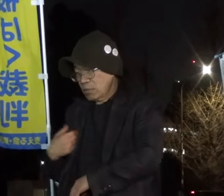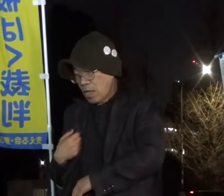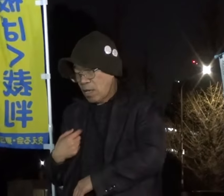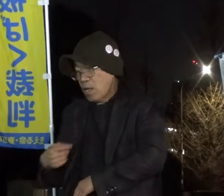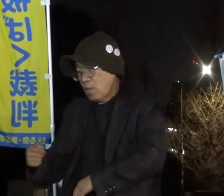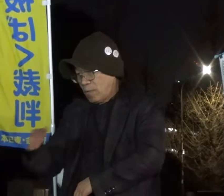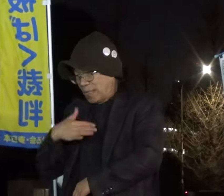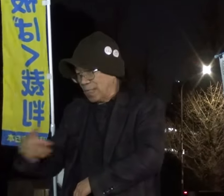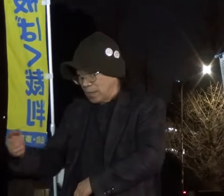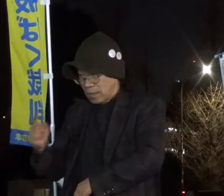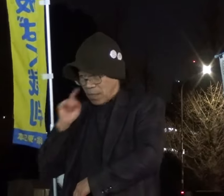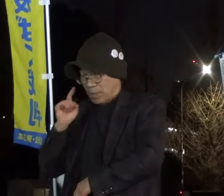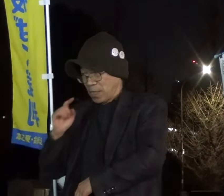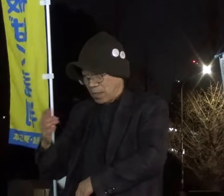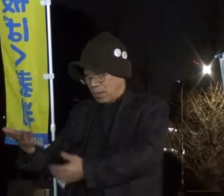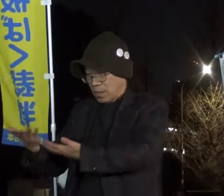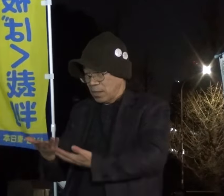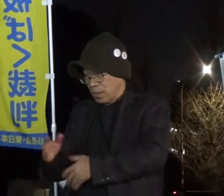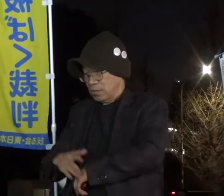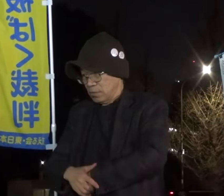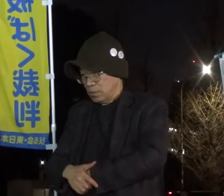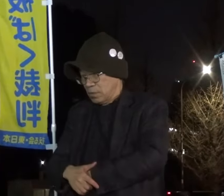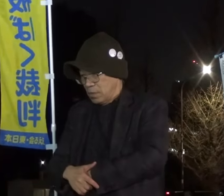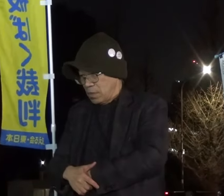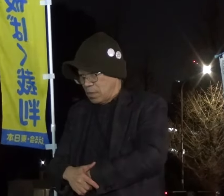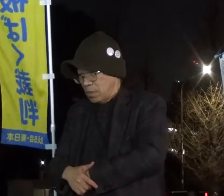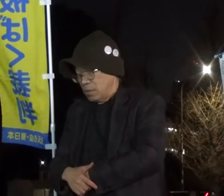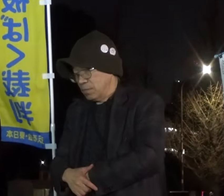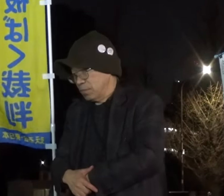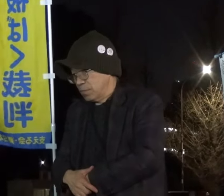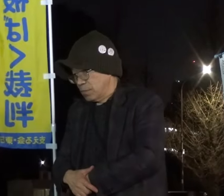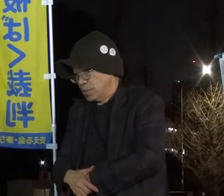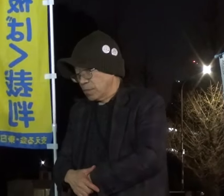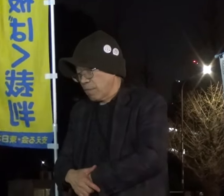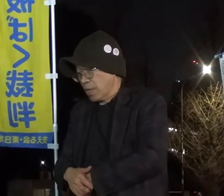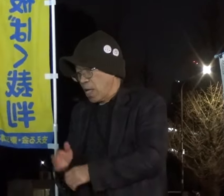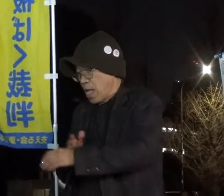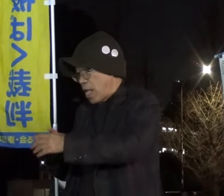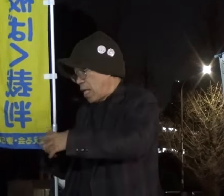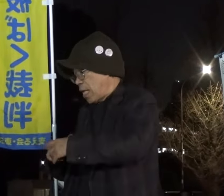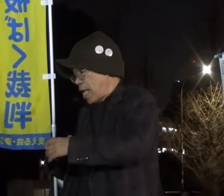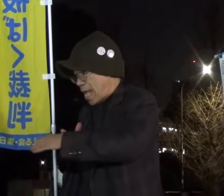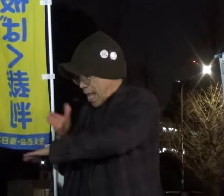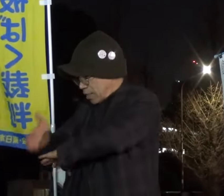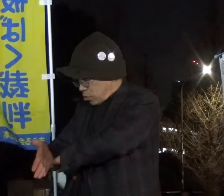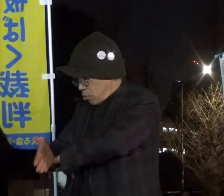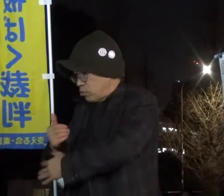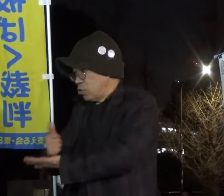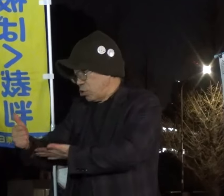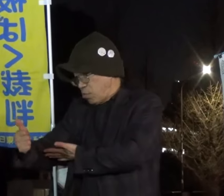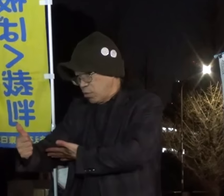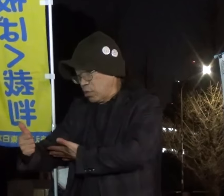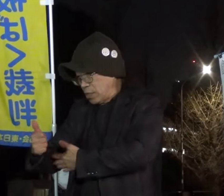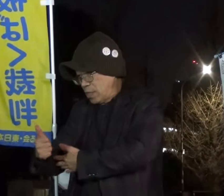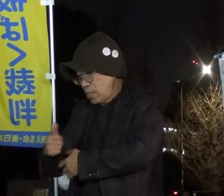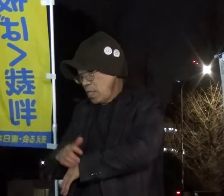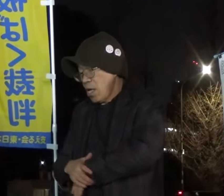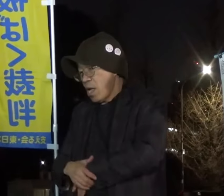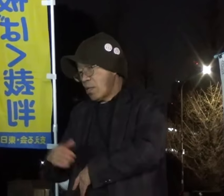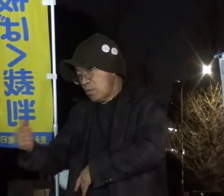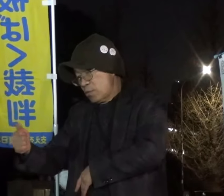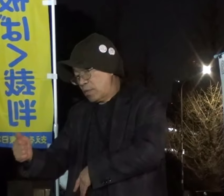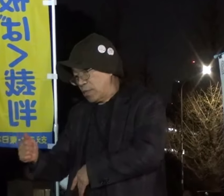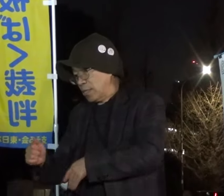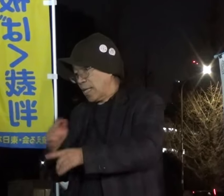ると同時に、もしそれがそういう越境主義のもとに、インターナショナル越境主義のもとに戦いが前進したとした